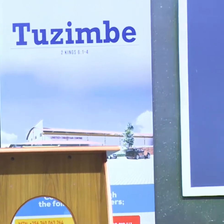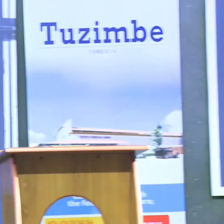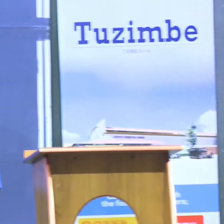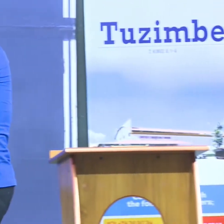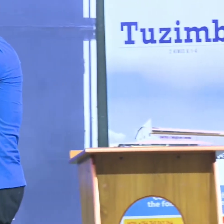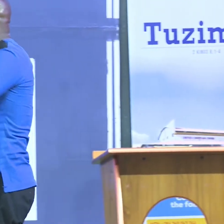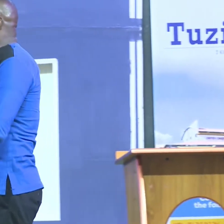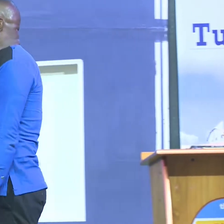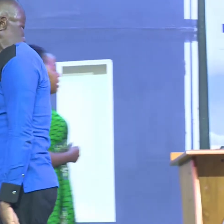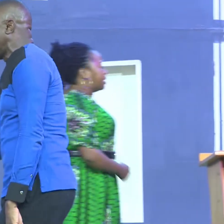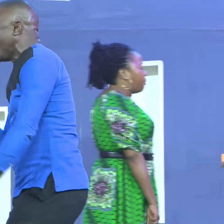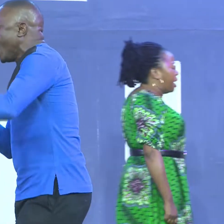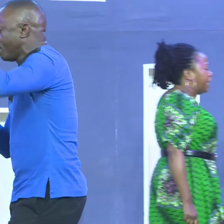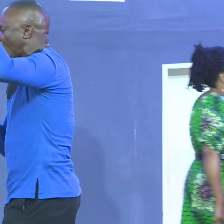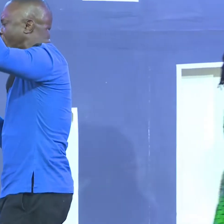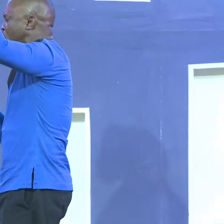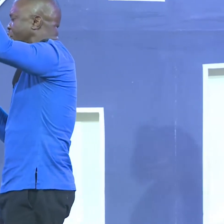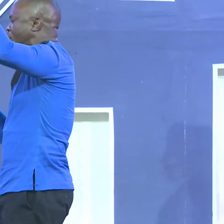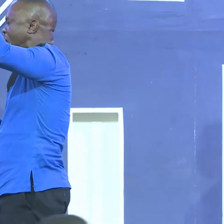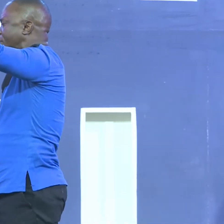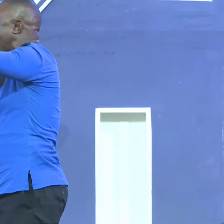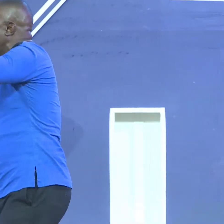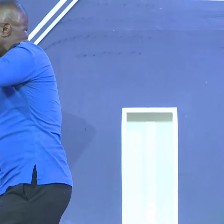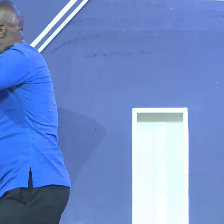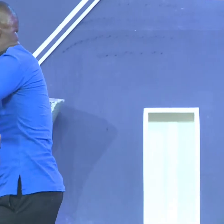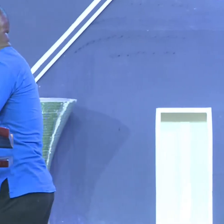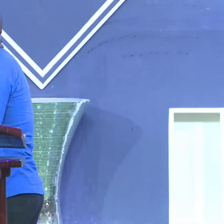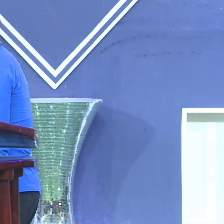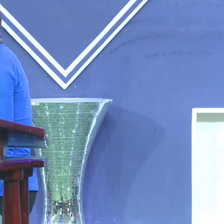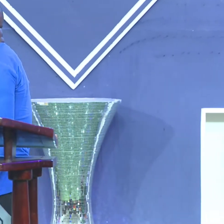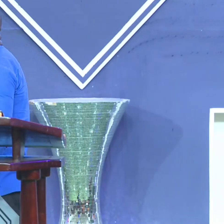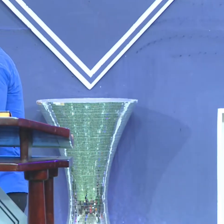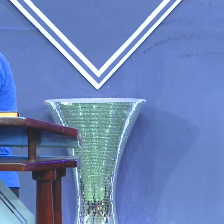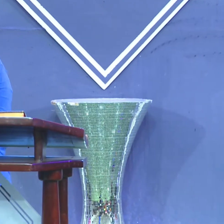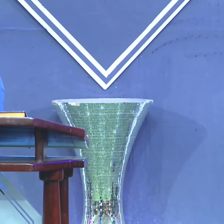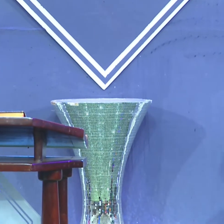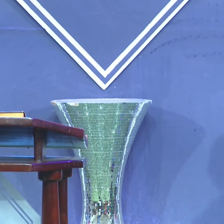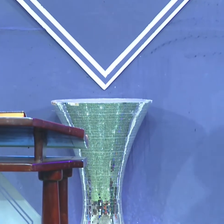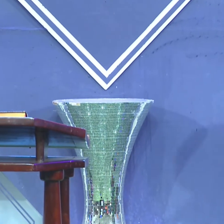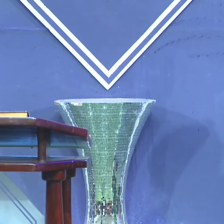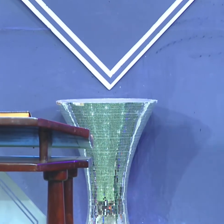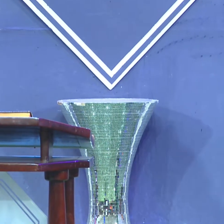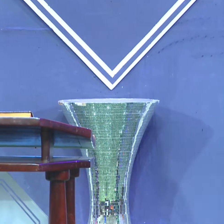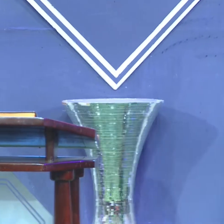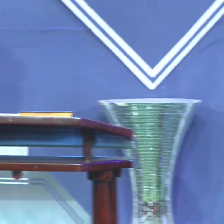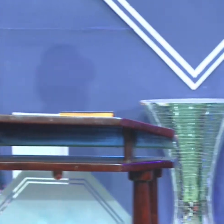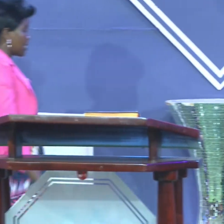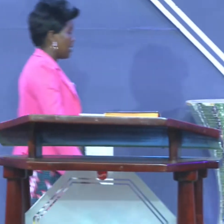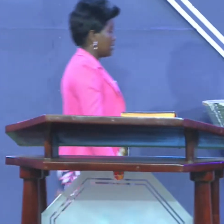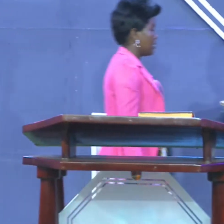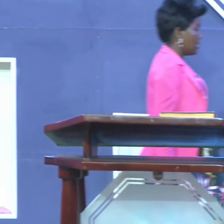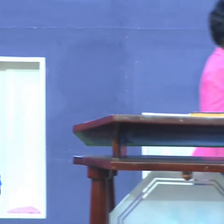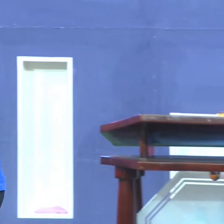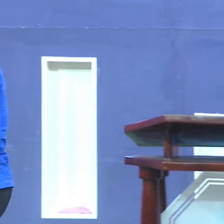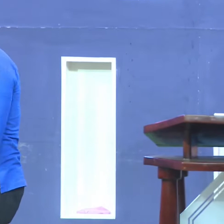kabaka Tate mikono nyange Emikono nyange mukama Baibe yokende negamba Iti kwa mweno na wango mkisa Emili